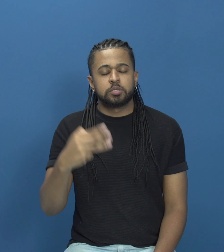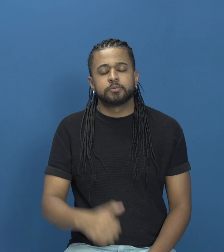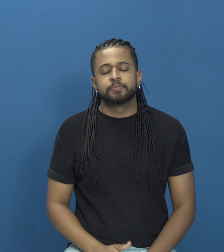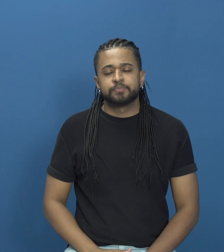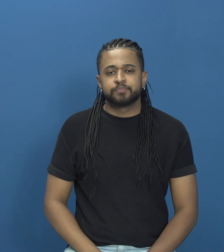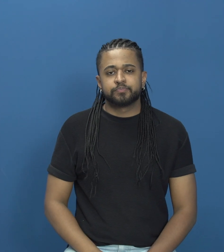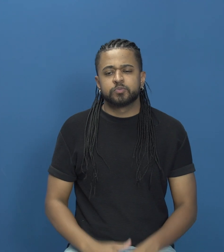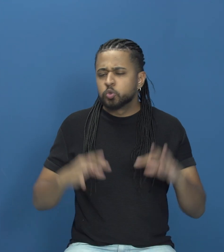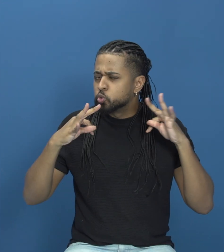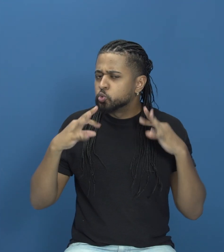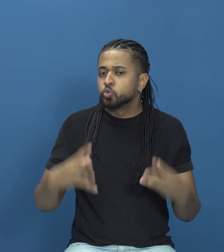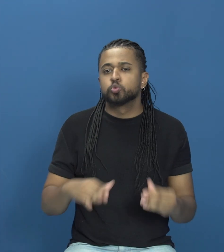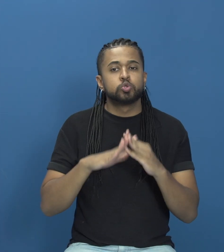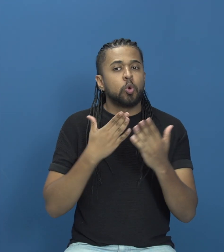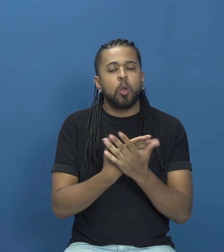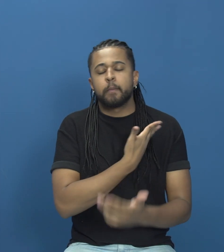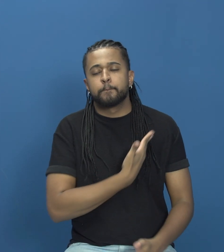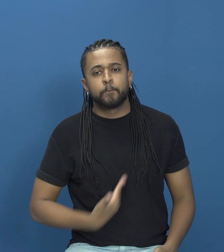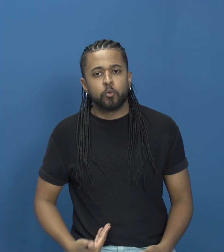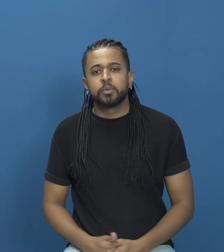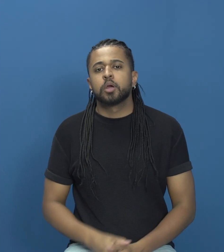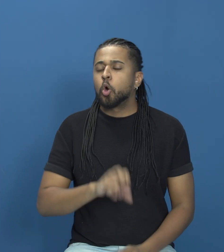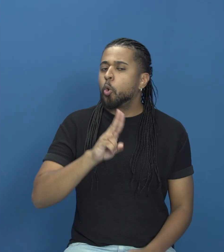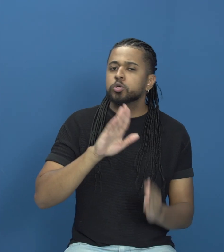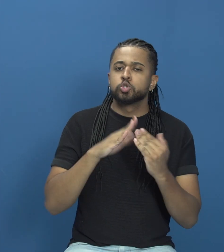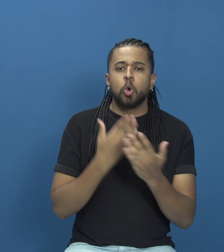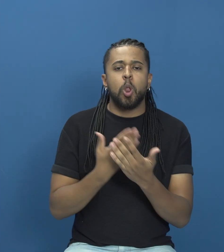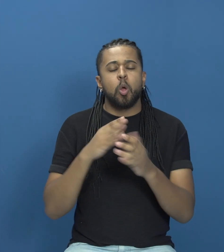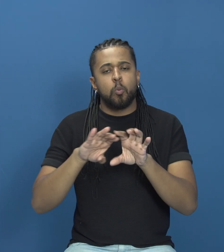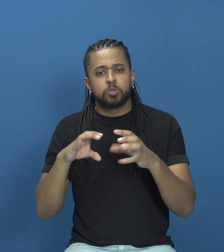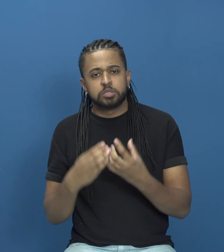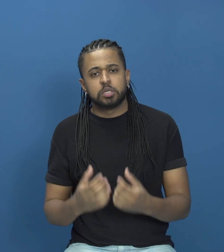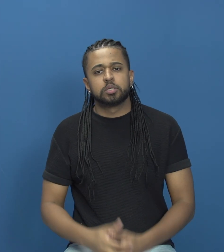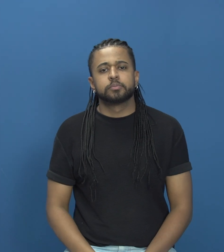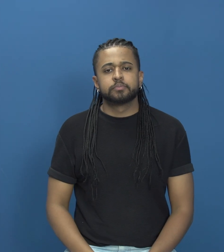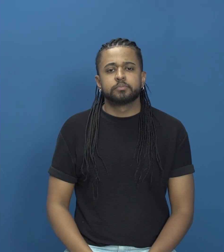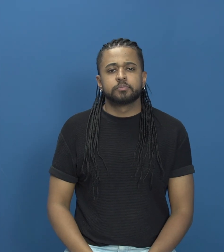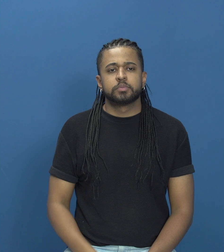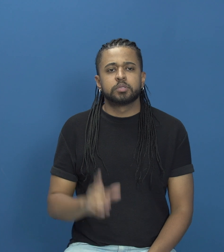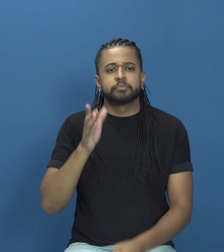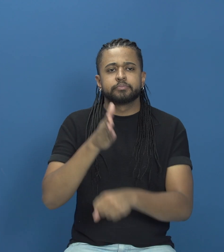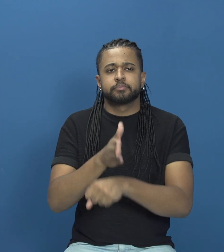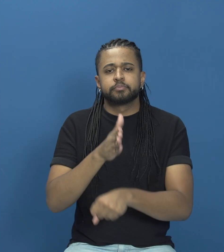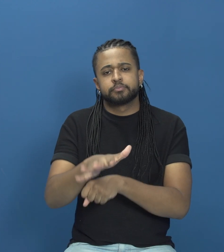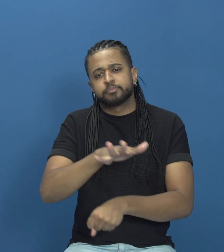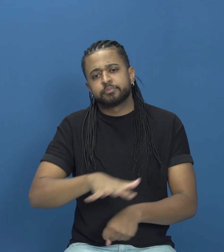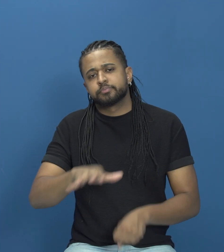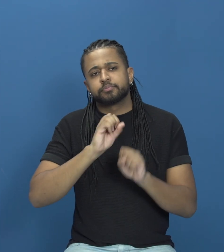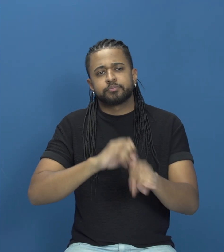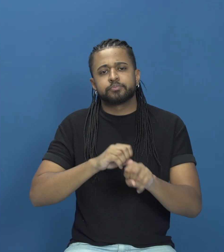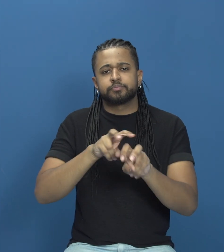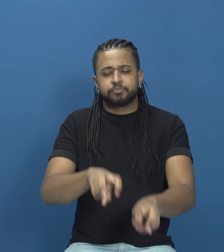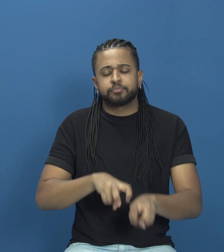7.5.2.3. Integralmente em escola pública ou em escolas comunitárias que atuam no âmbito da educação do